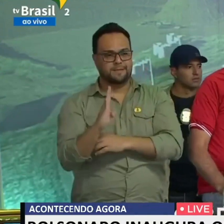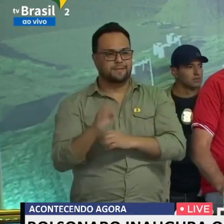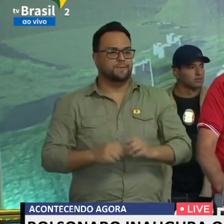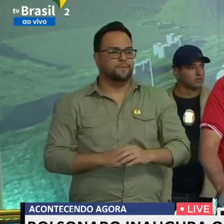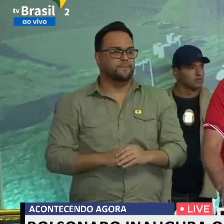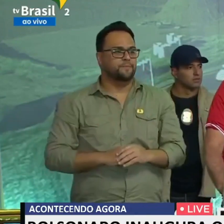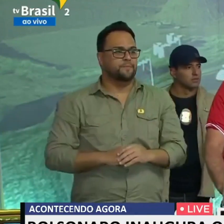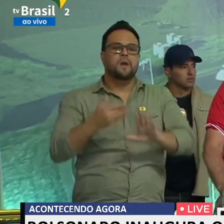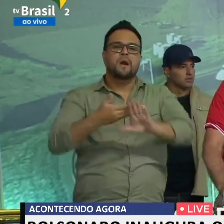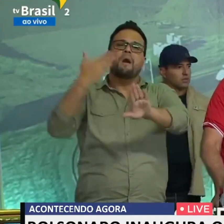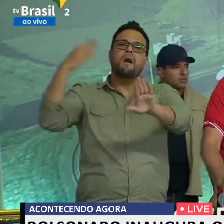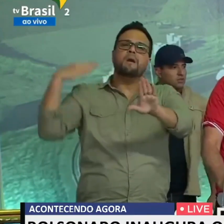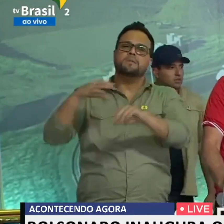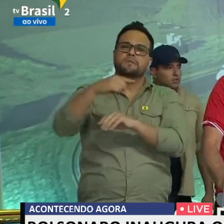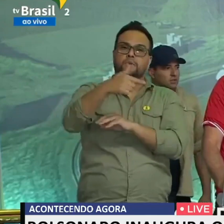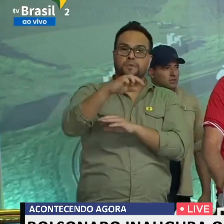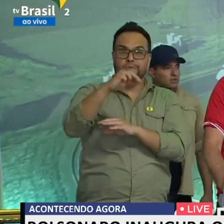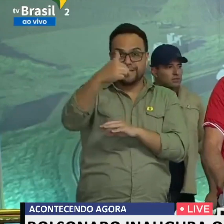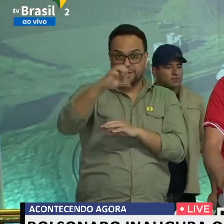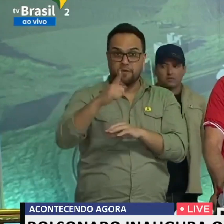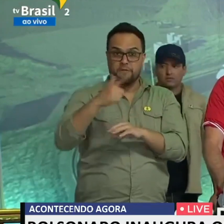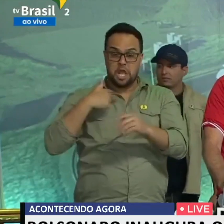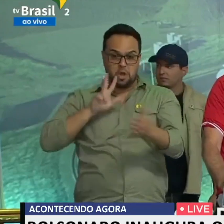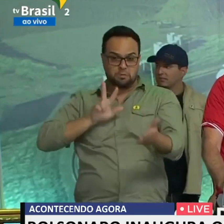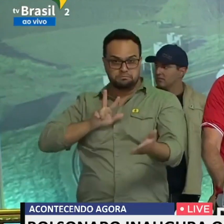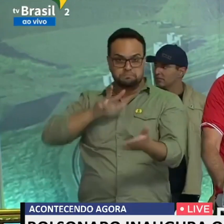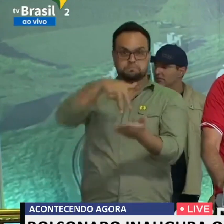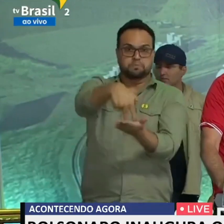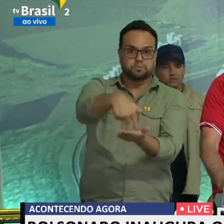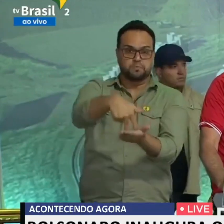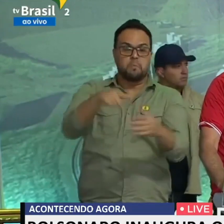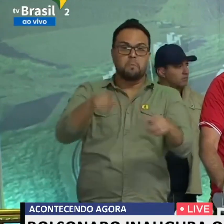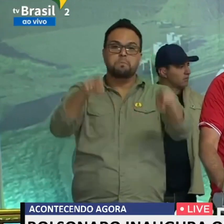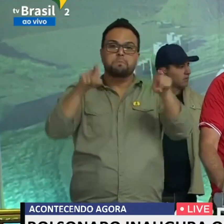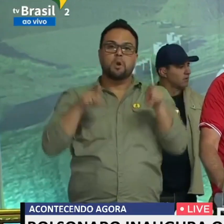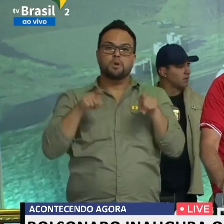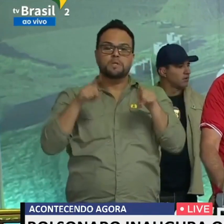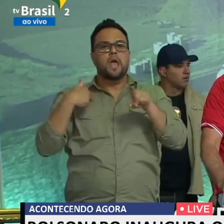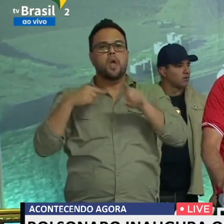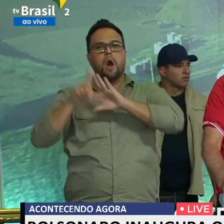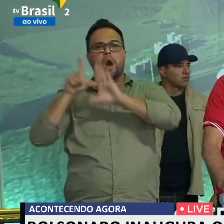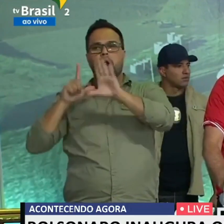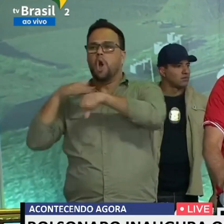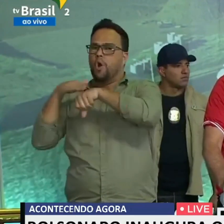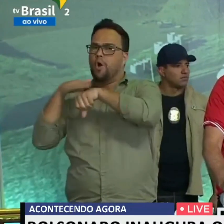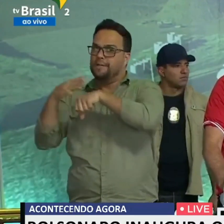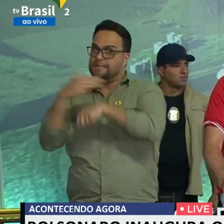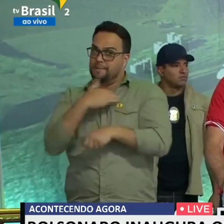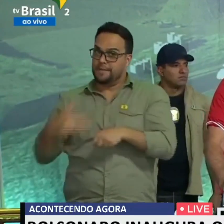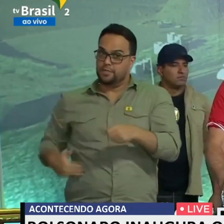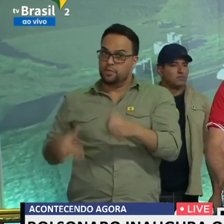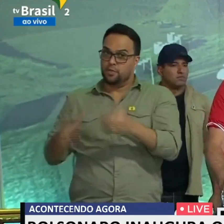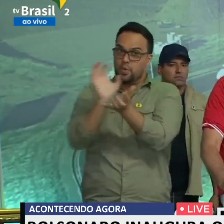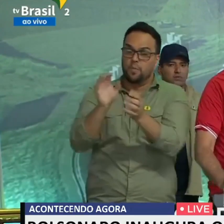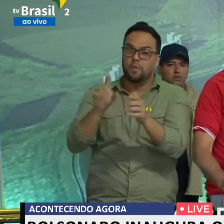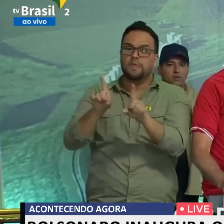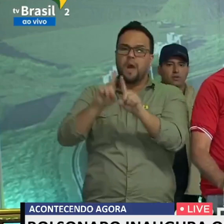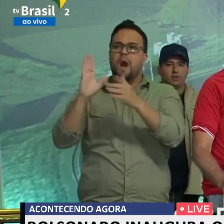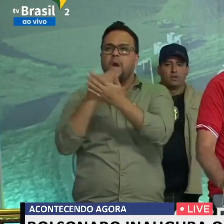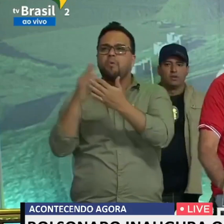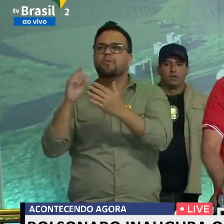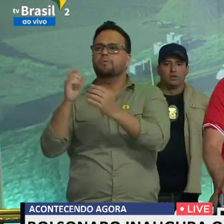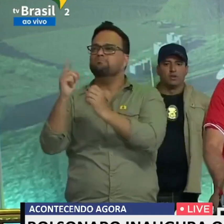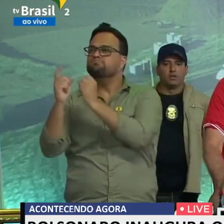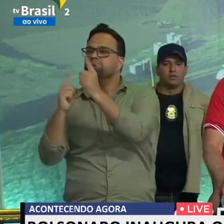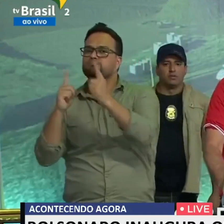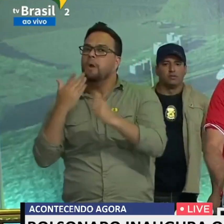Quando assumi em 2019, eu conversei com os meus ministros e para muitos deles